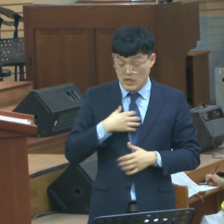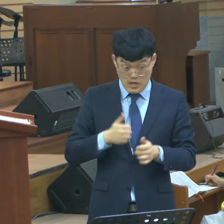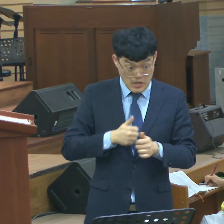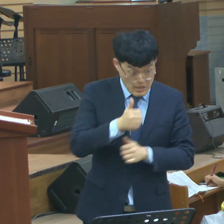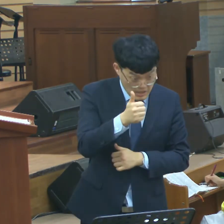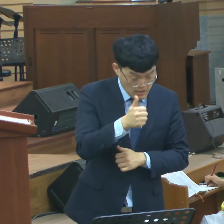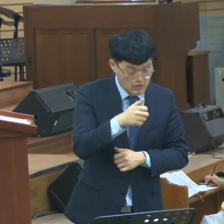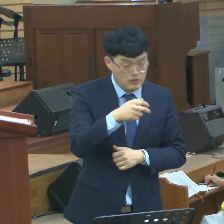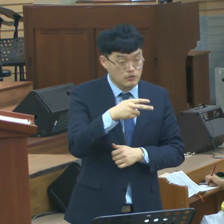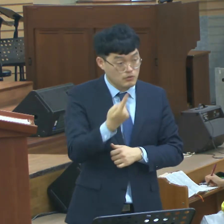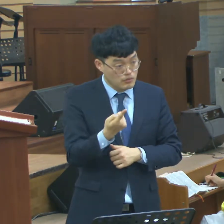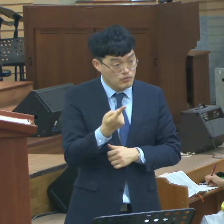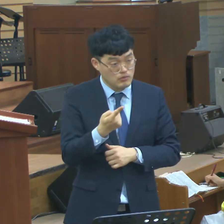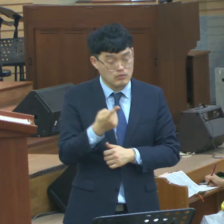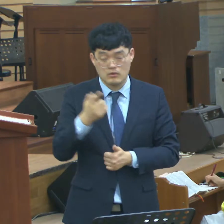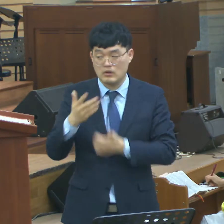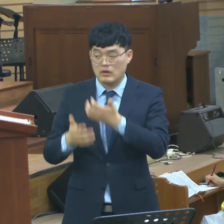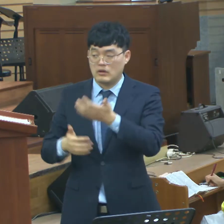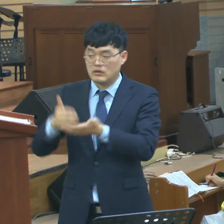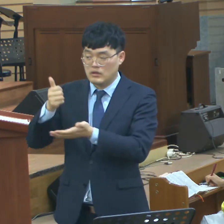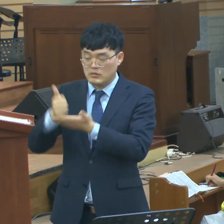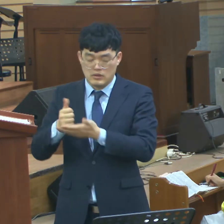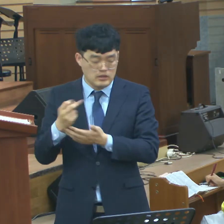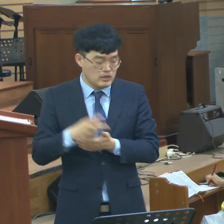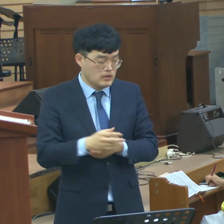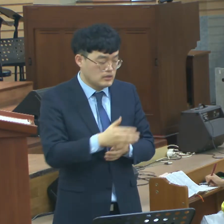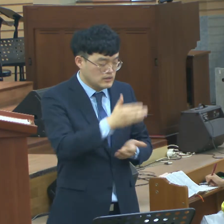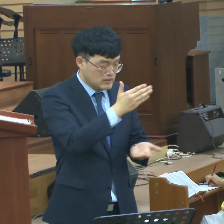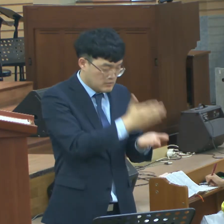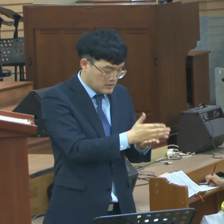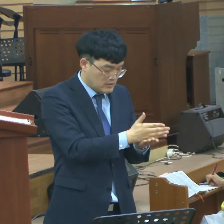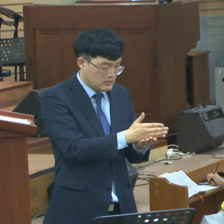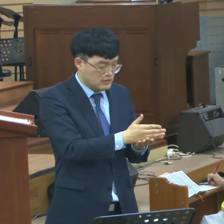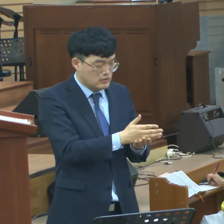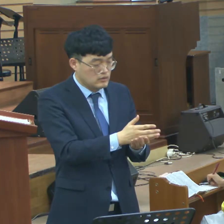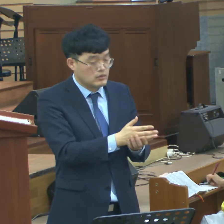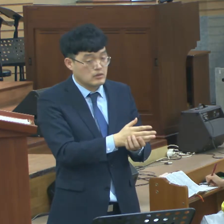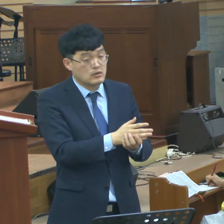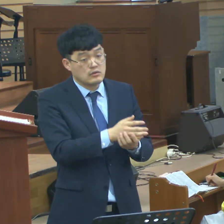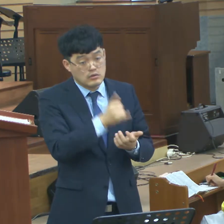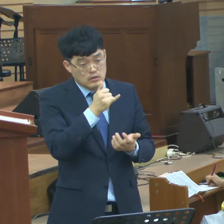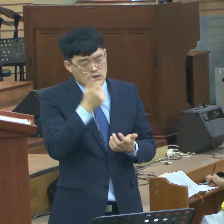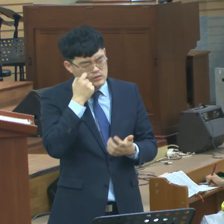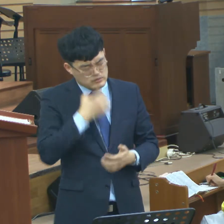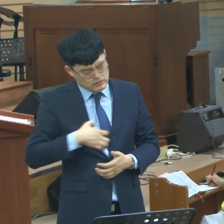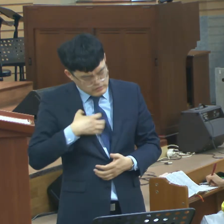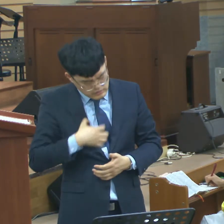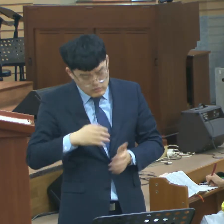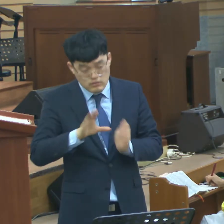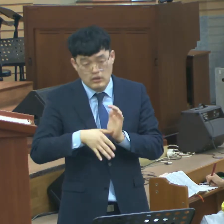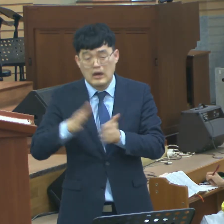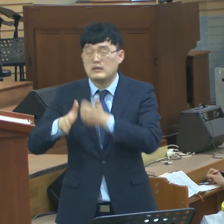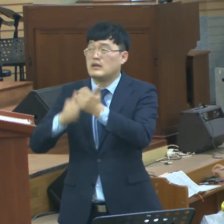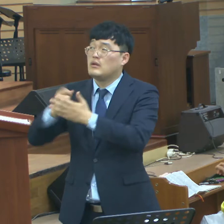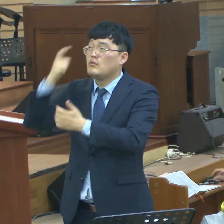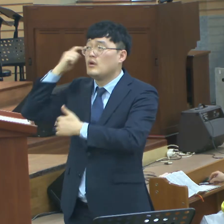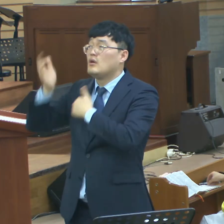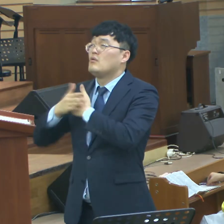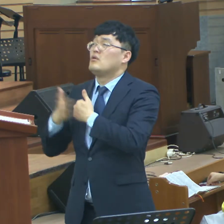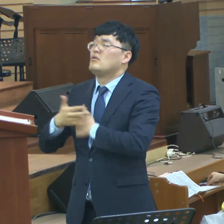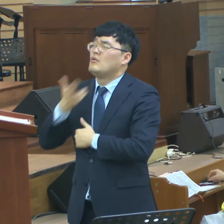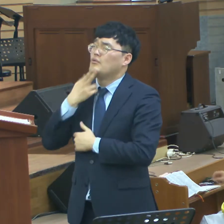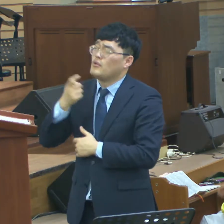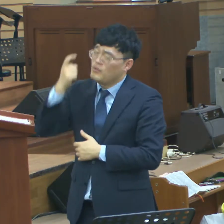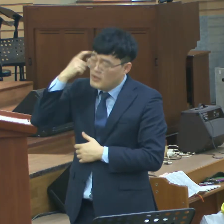요만큼 살다 와라 하면 안 갈 사람이 없단 말이죠. 그러면 그 슬픔의 지경에서 왜 하나님 나를 안 도와주셔? 이런 얘기가 안